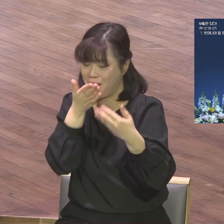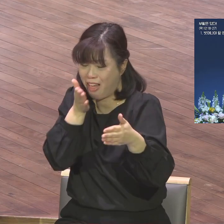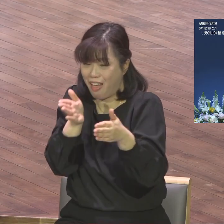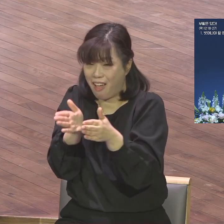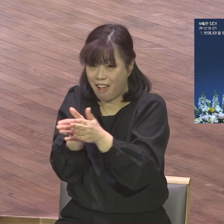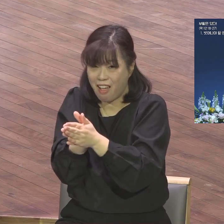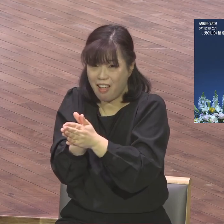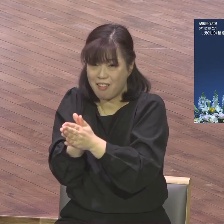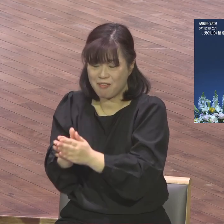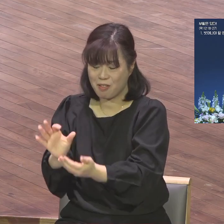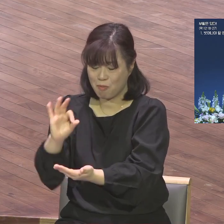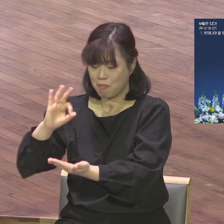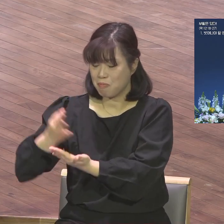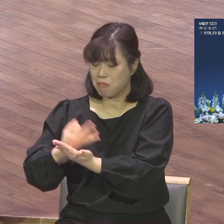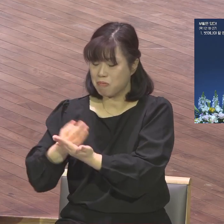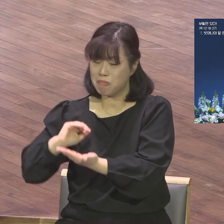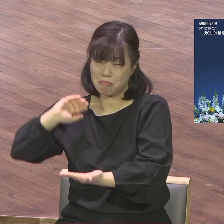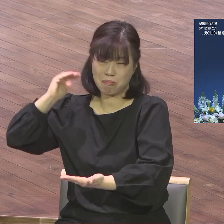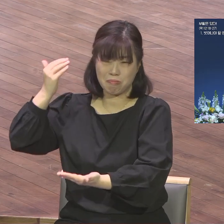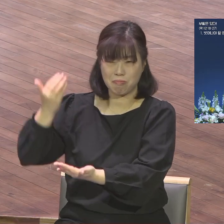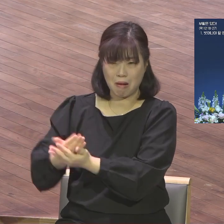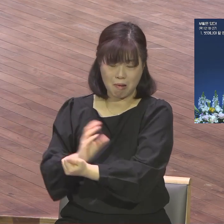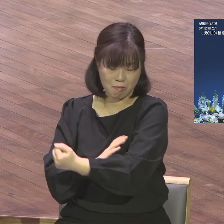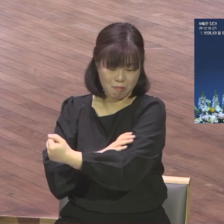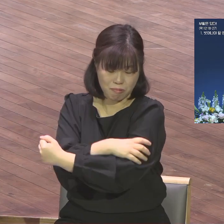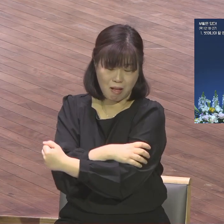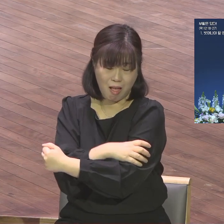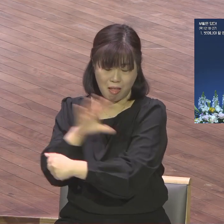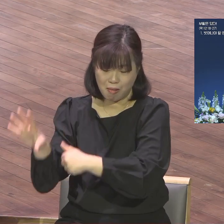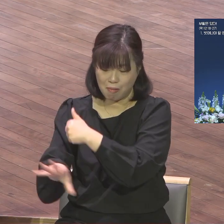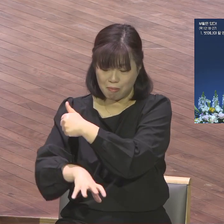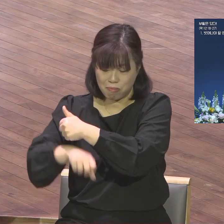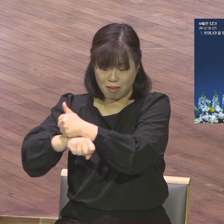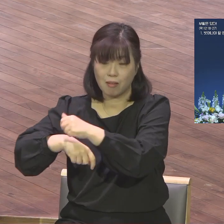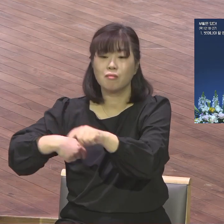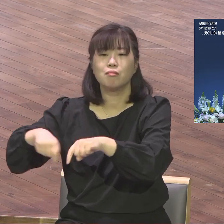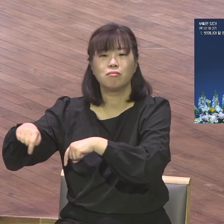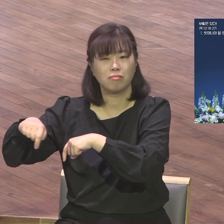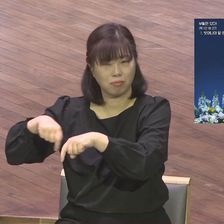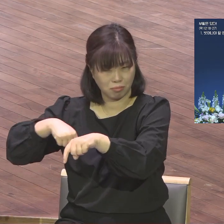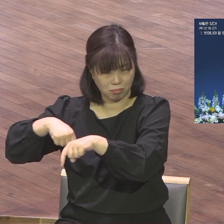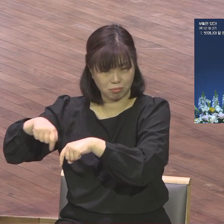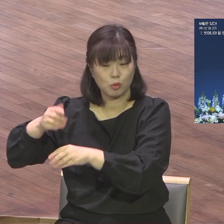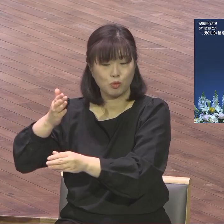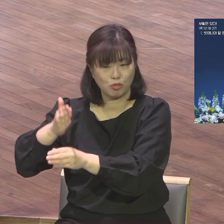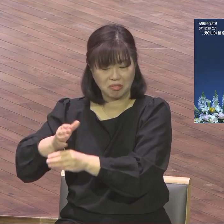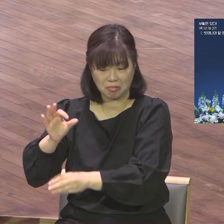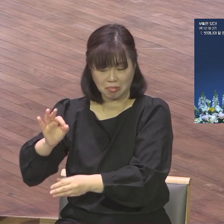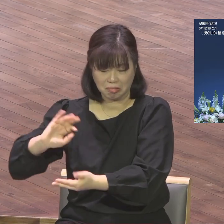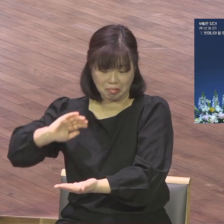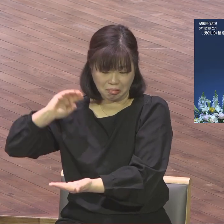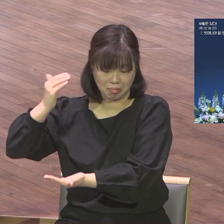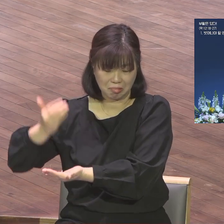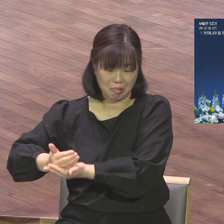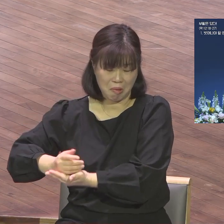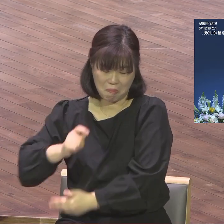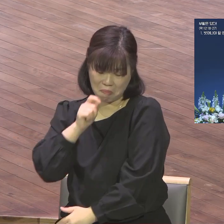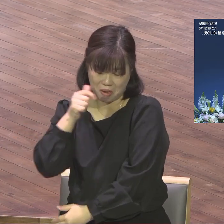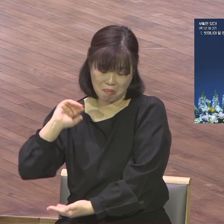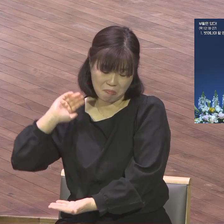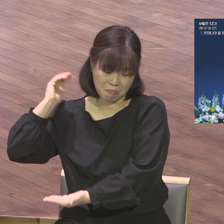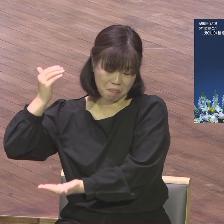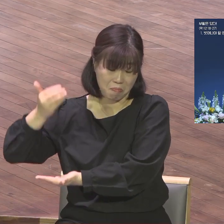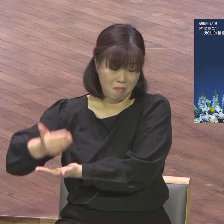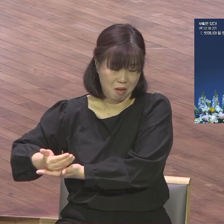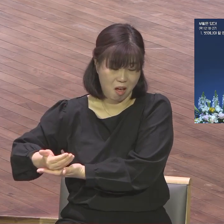가진 것을 포기할 수 엄청 가진 게 많아 재산이 많아 세상에 그런 나름대로 그 이득